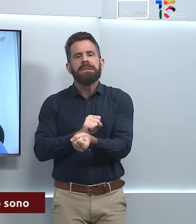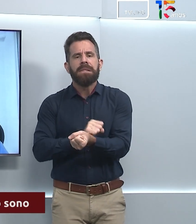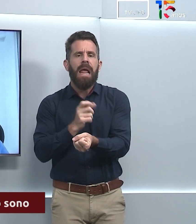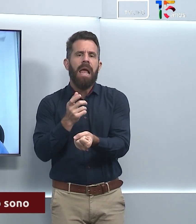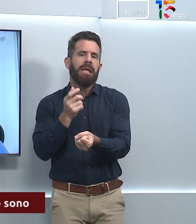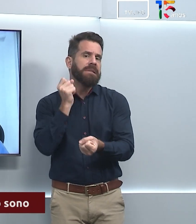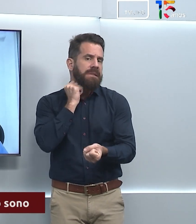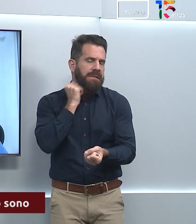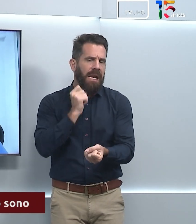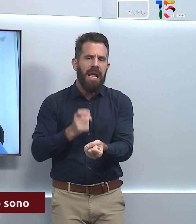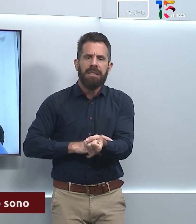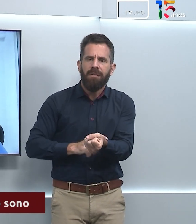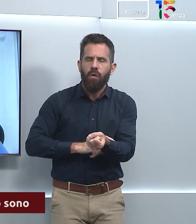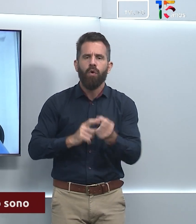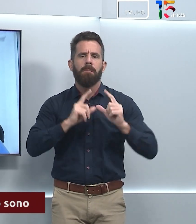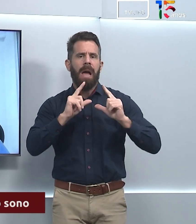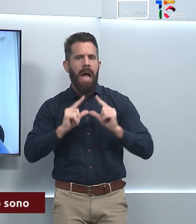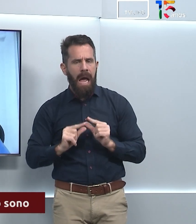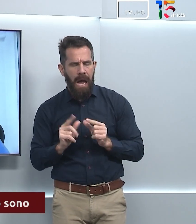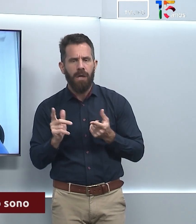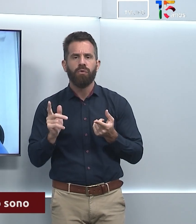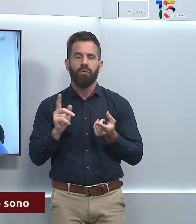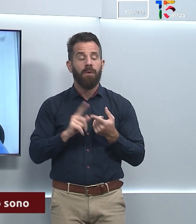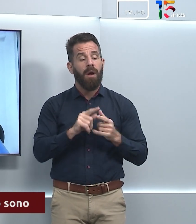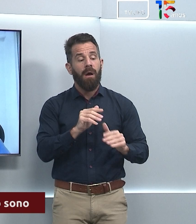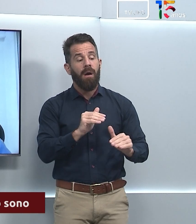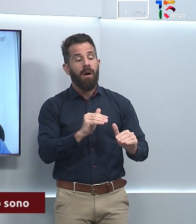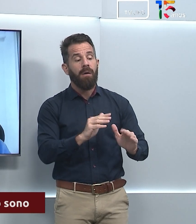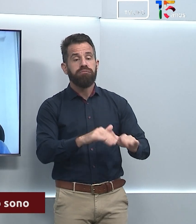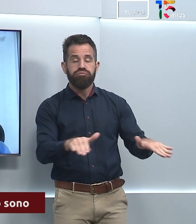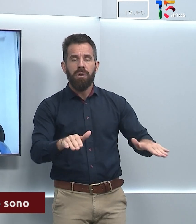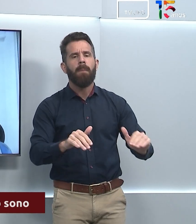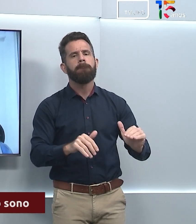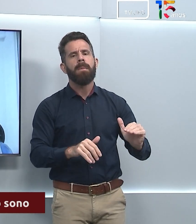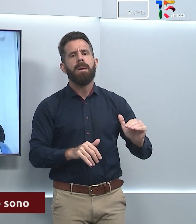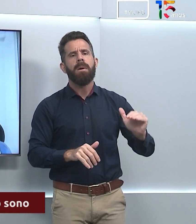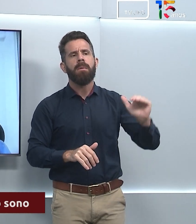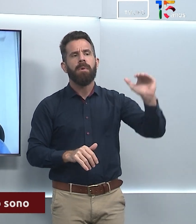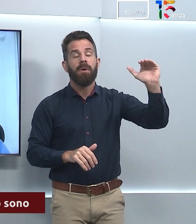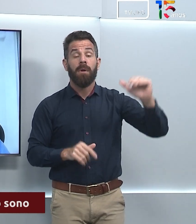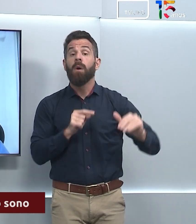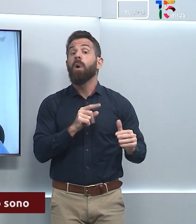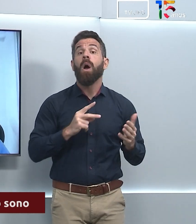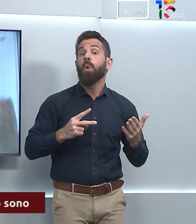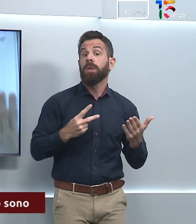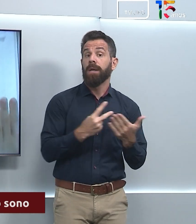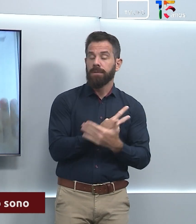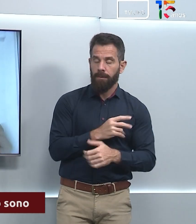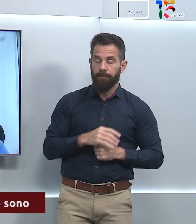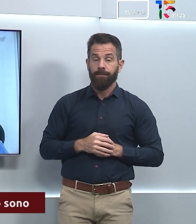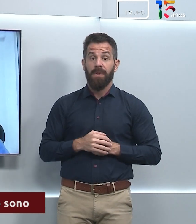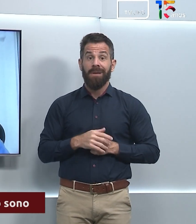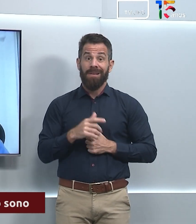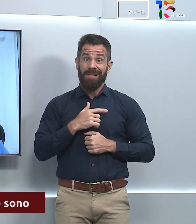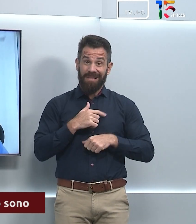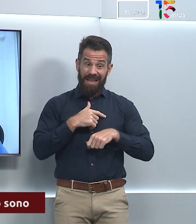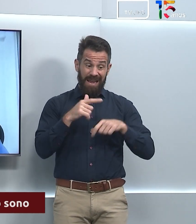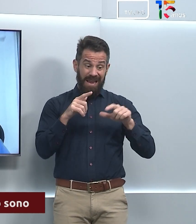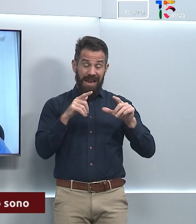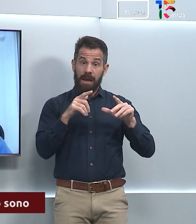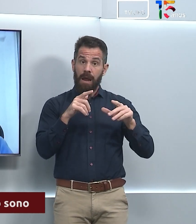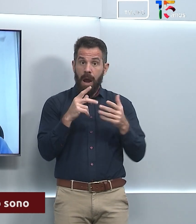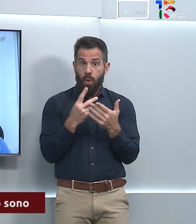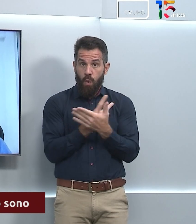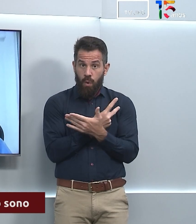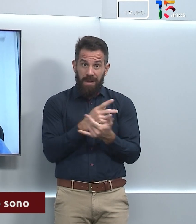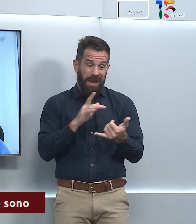baixa, aí a criança cresce legal. O que tem acontecido? Um excesso de tela e até 5 minutos de tela à noite já é